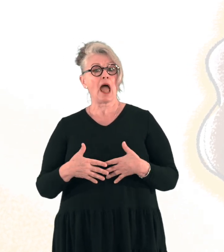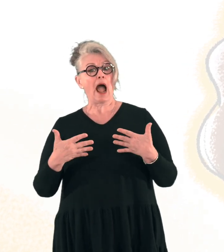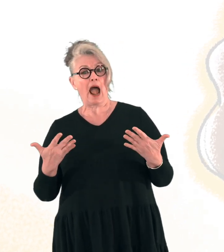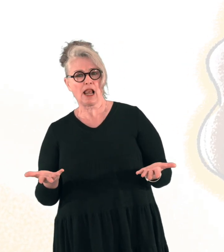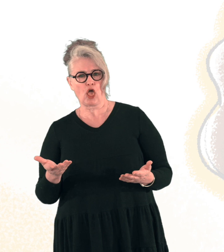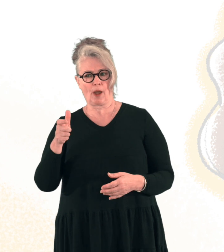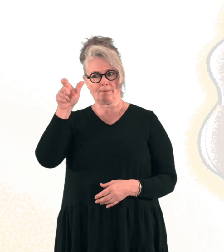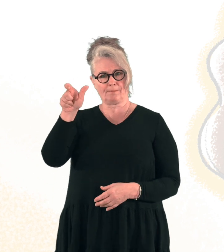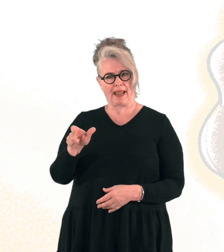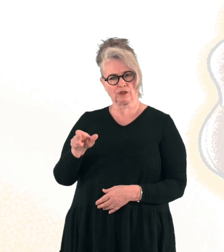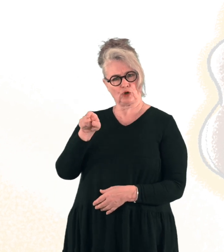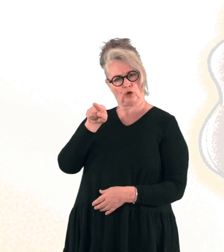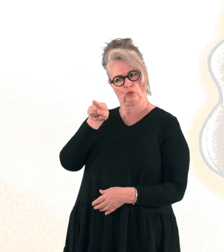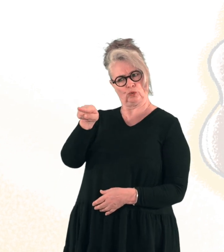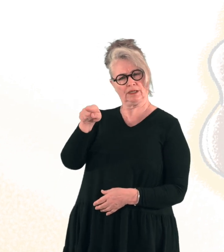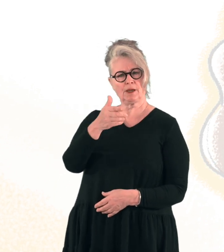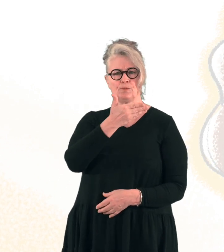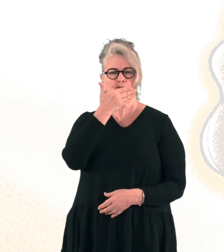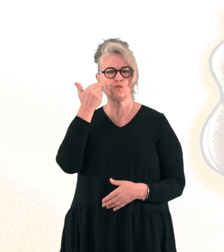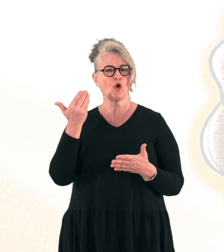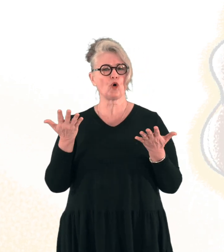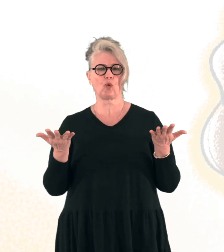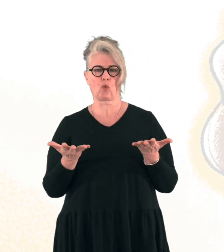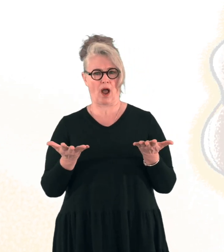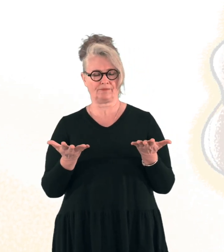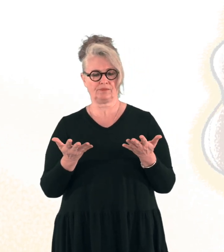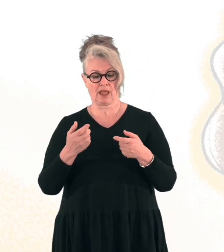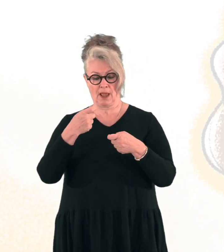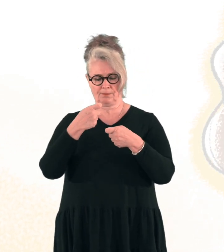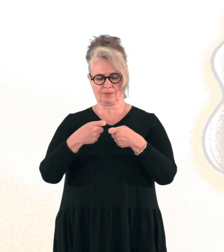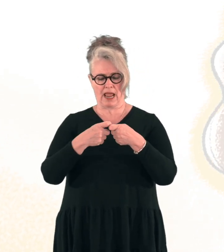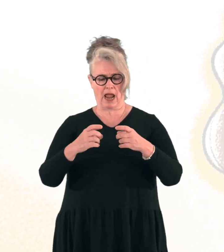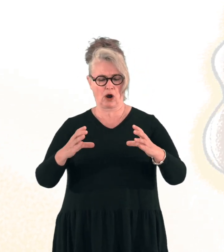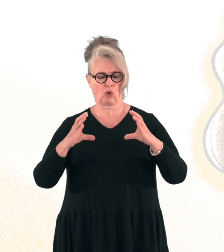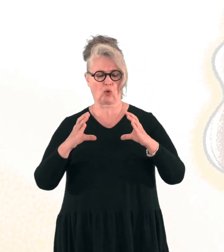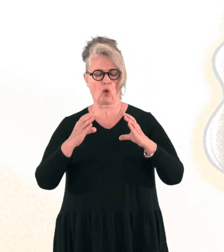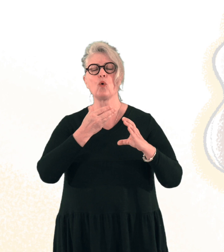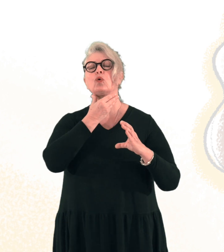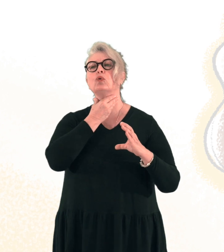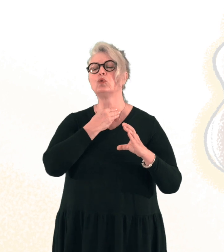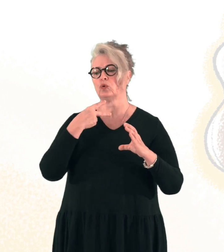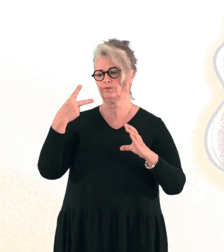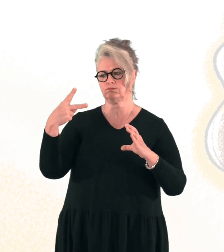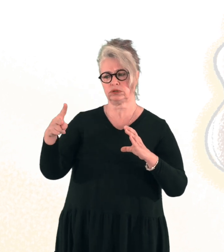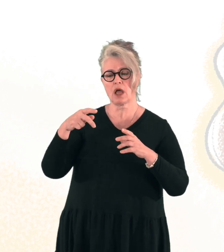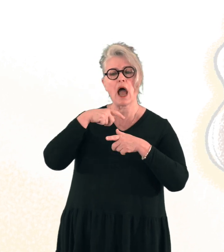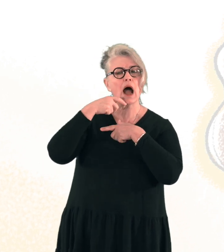et bien il vaut mieux qu'on attache une grosse pierre au cou de cette personne et qu'on la jette dans la